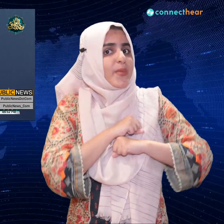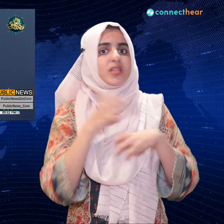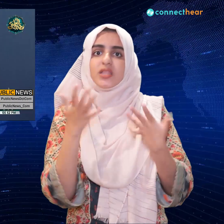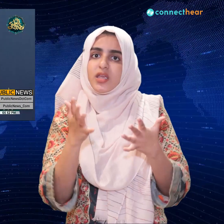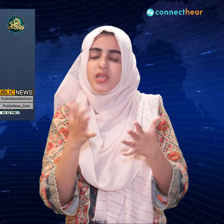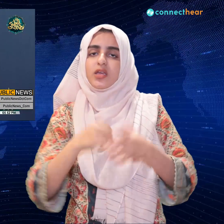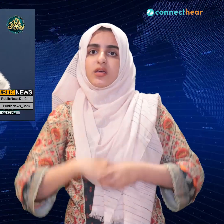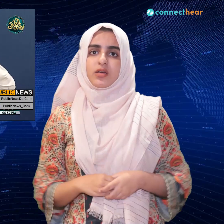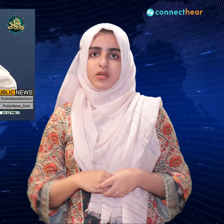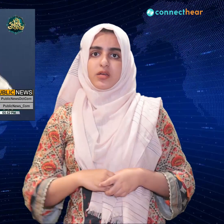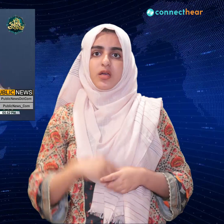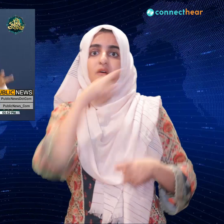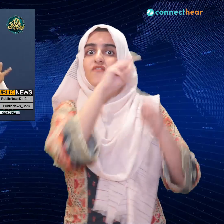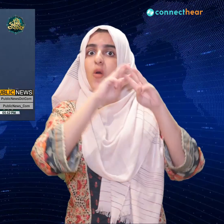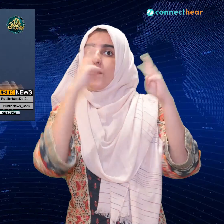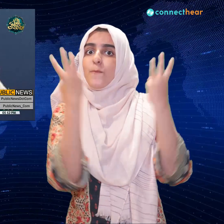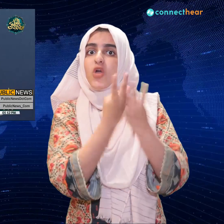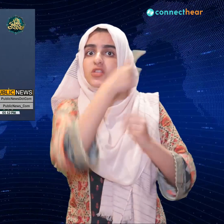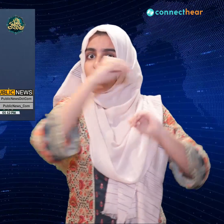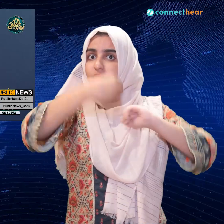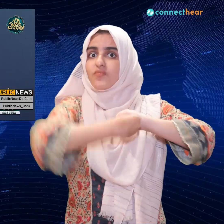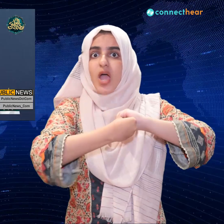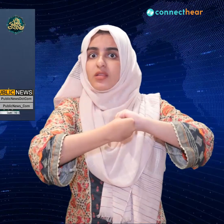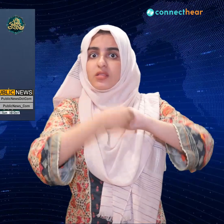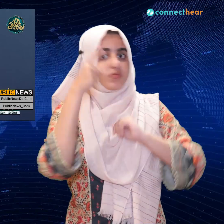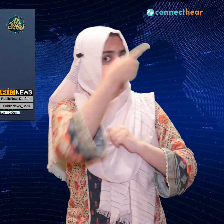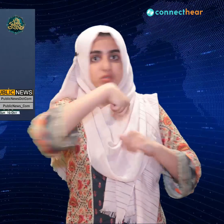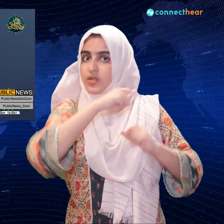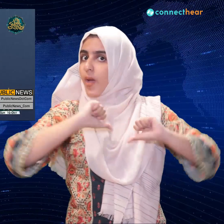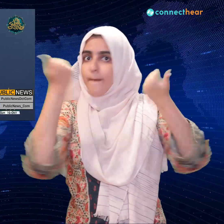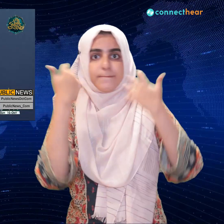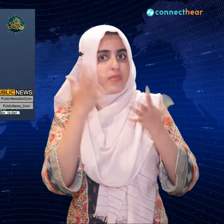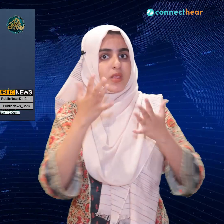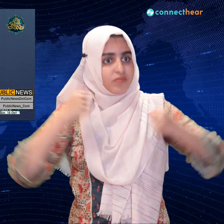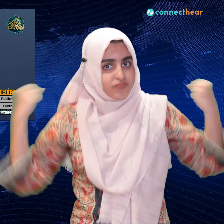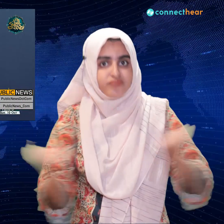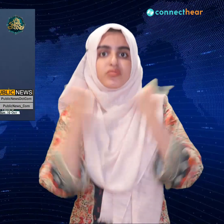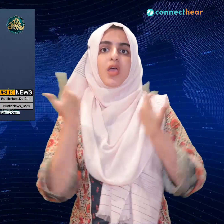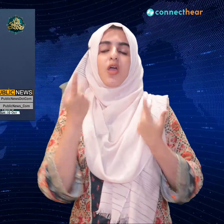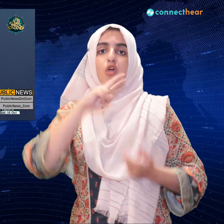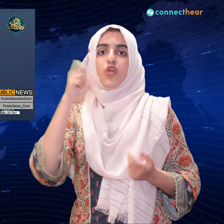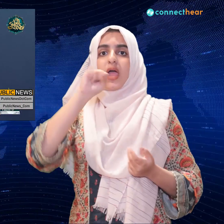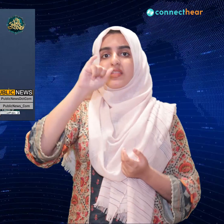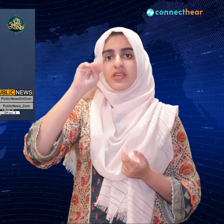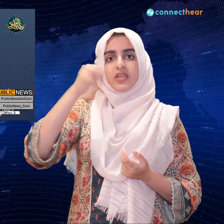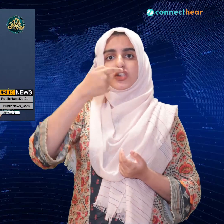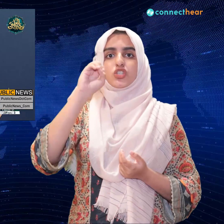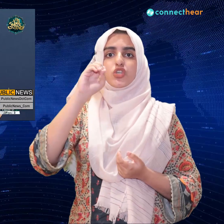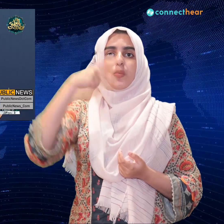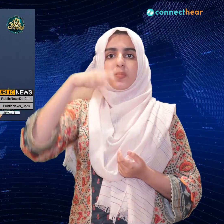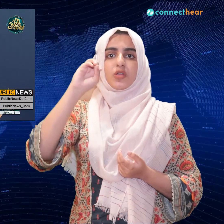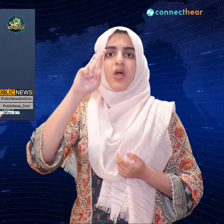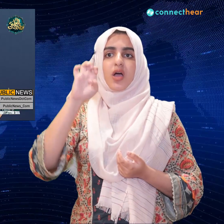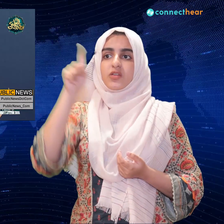کا وہ ایک معاشرہ کرپشن کو فائٹ کرتا ہے. سنگاپور کے اندر جب لی کوان یو نے ایک ان